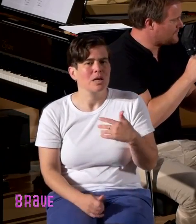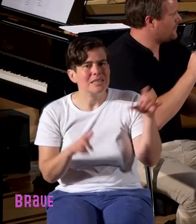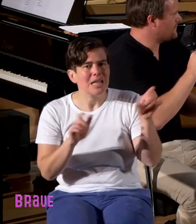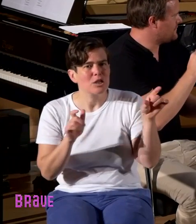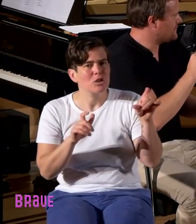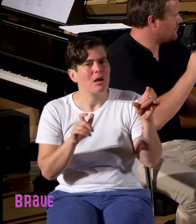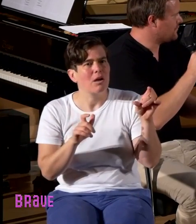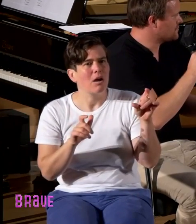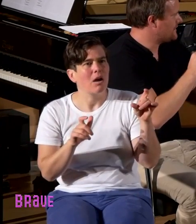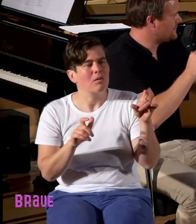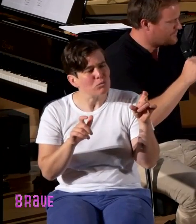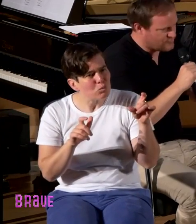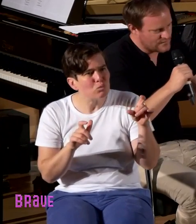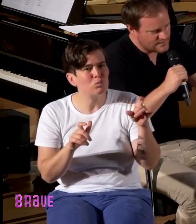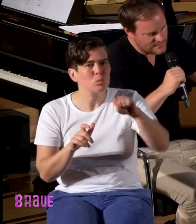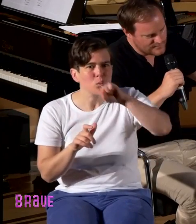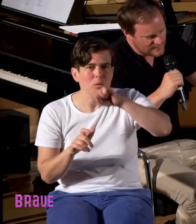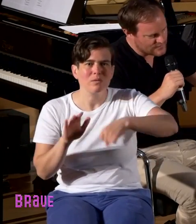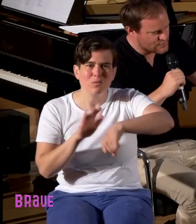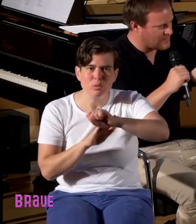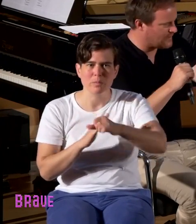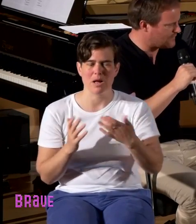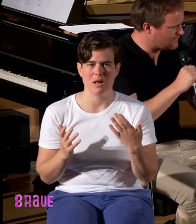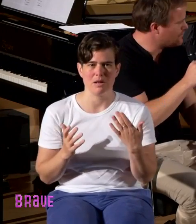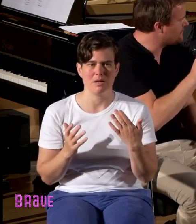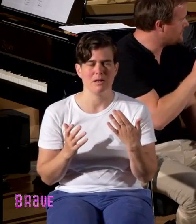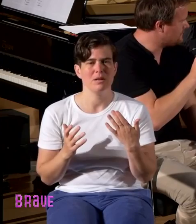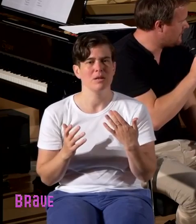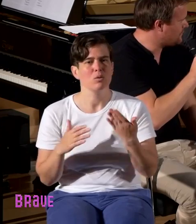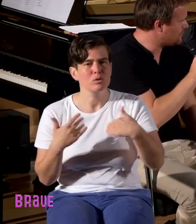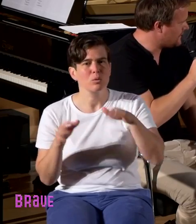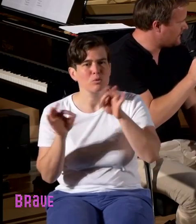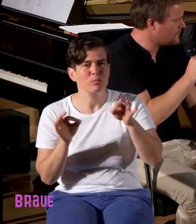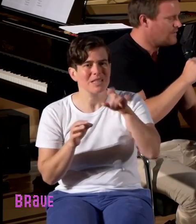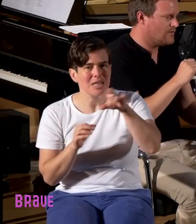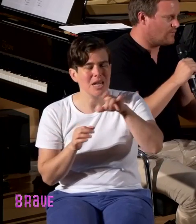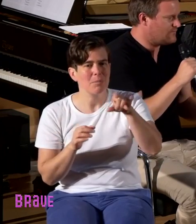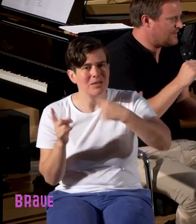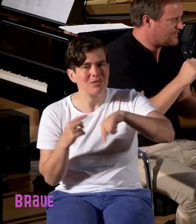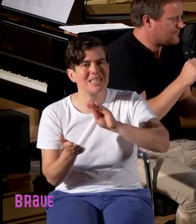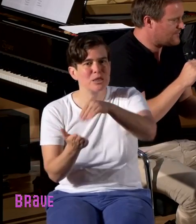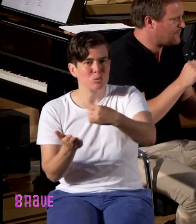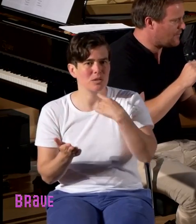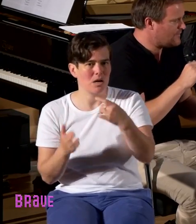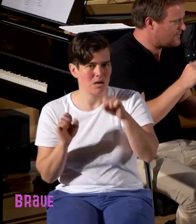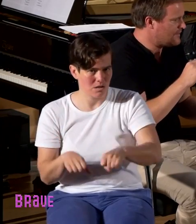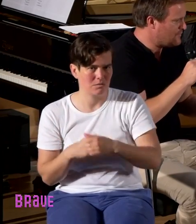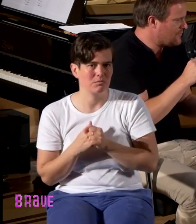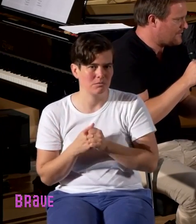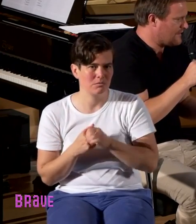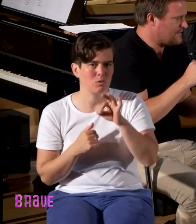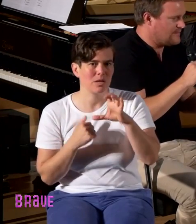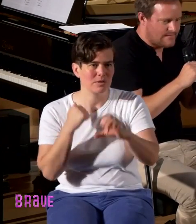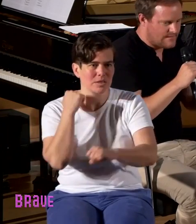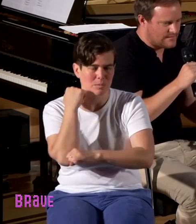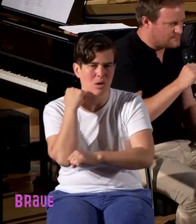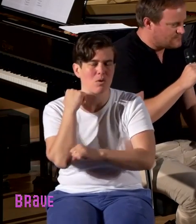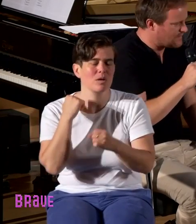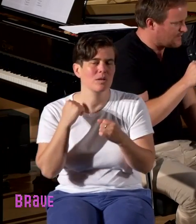unsere Plattform zur Verfügung stellen für die Ansprache zu gewissen Themen und Dingen. Und wir als FC St. Pauli sind eben nun mal